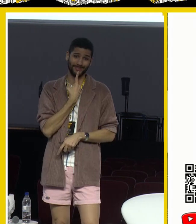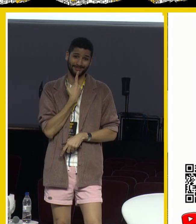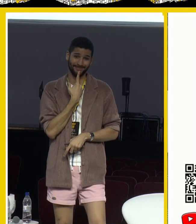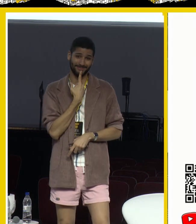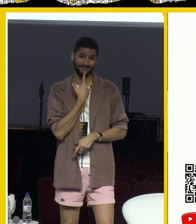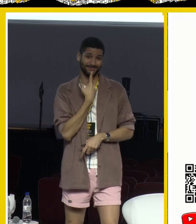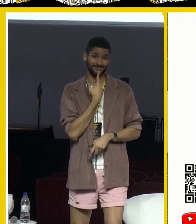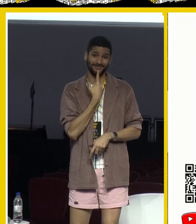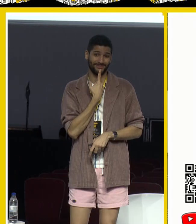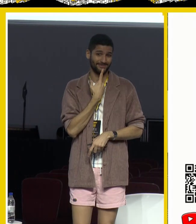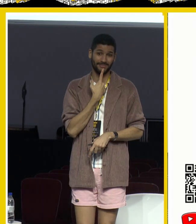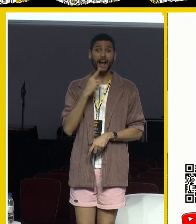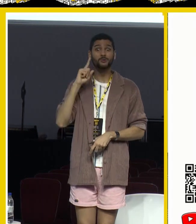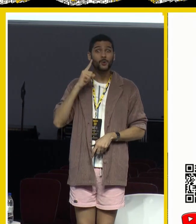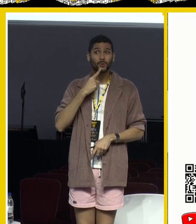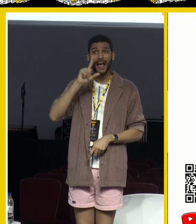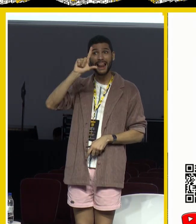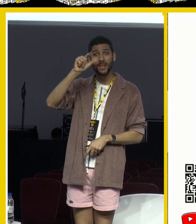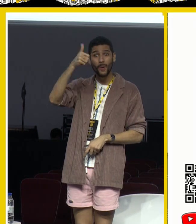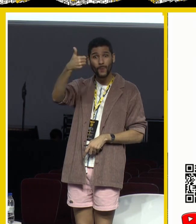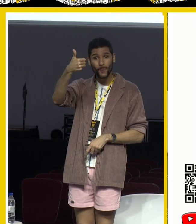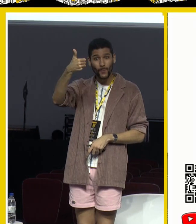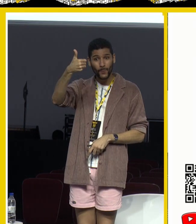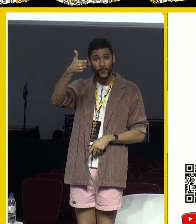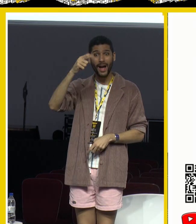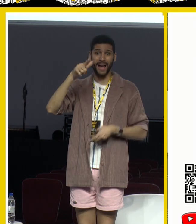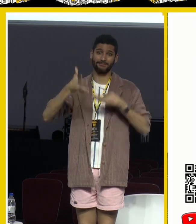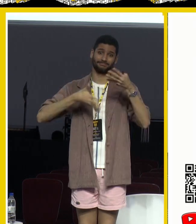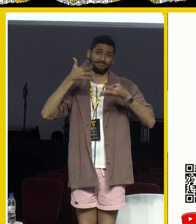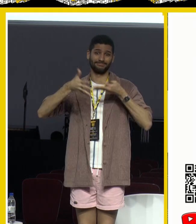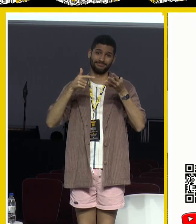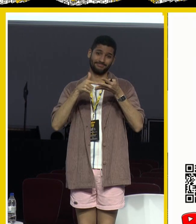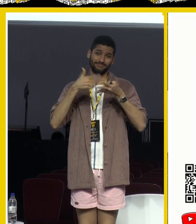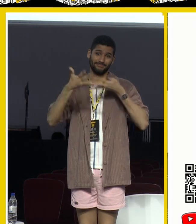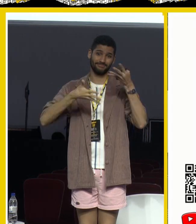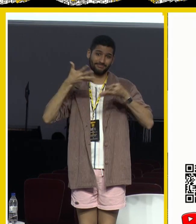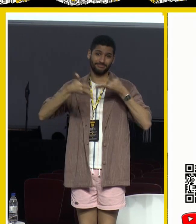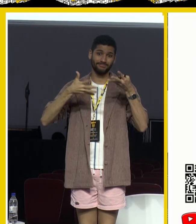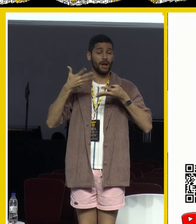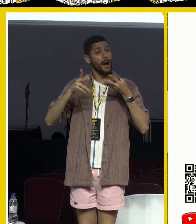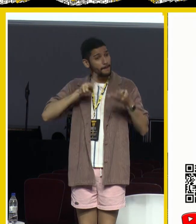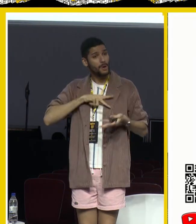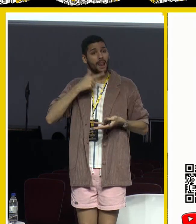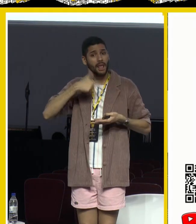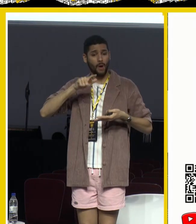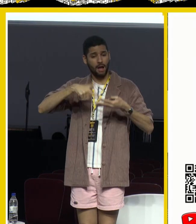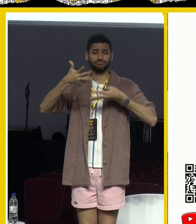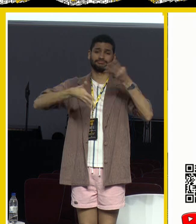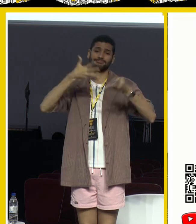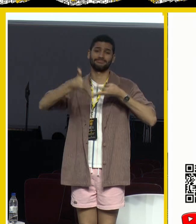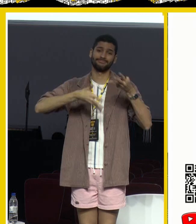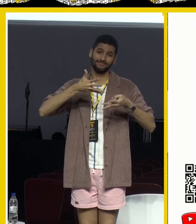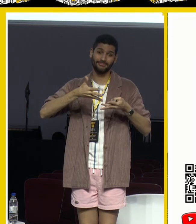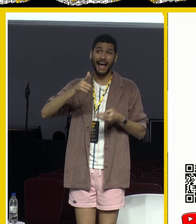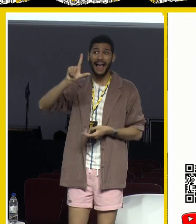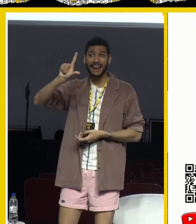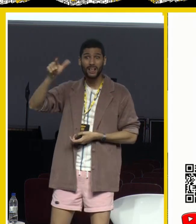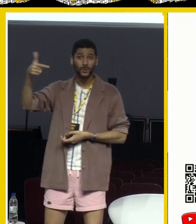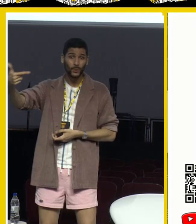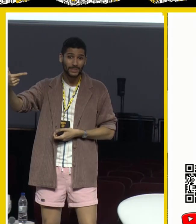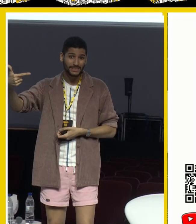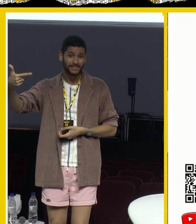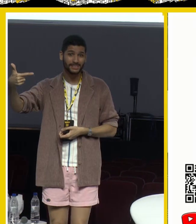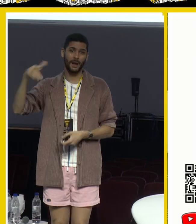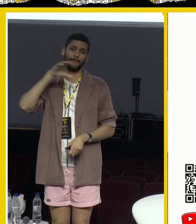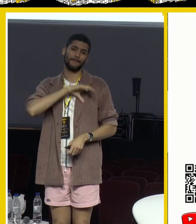então muitos não são ainda é a mesma coisa do surdo a primeira língua do surdo a língua de sinais por isso que eu sou